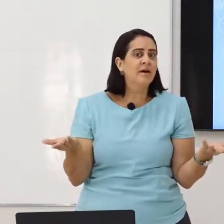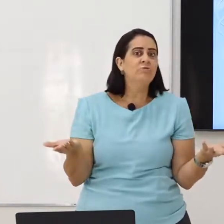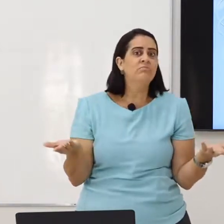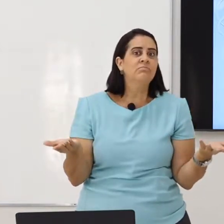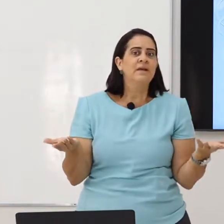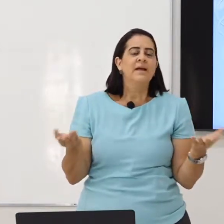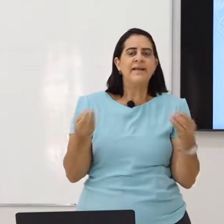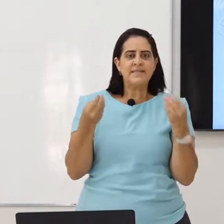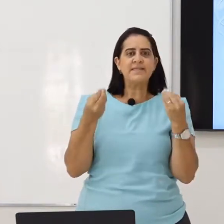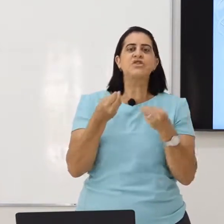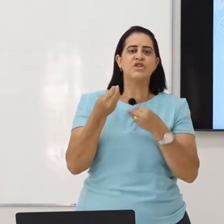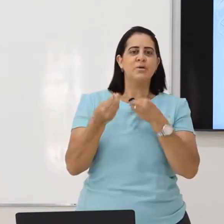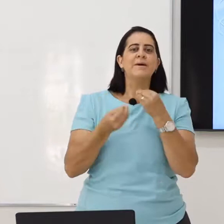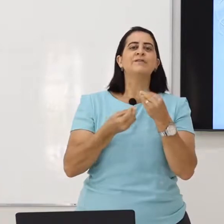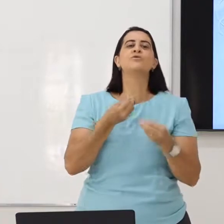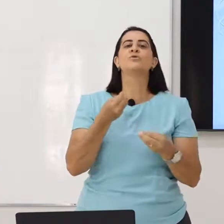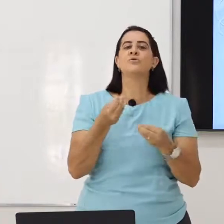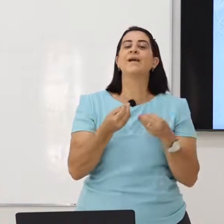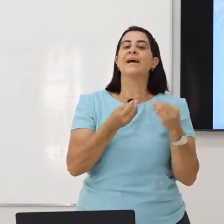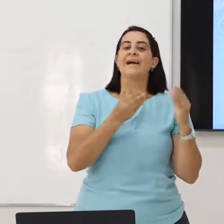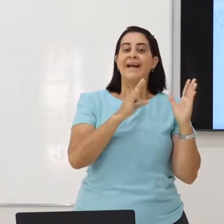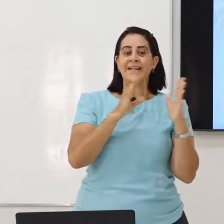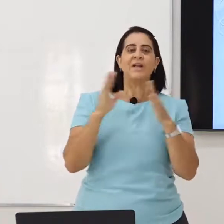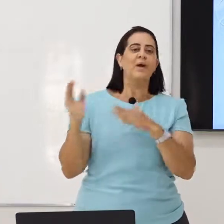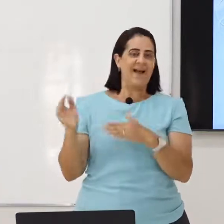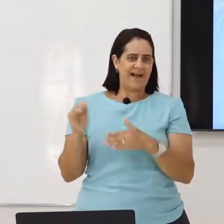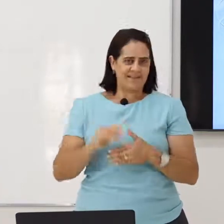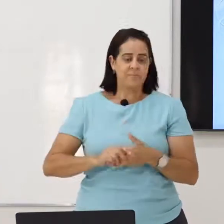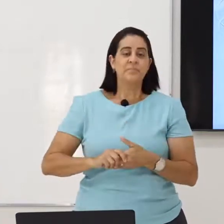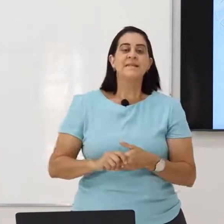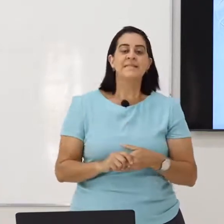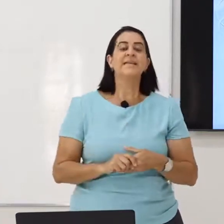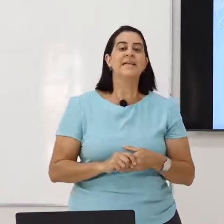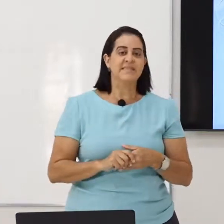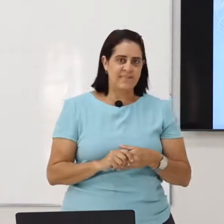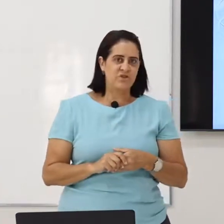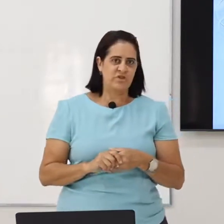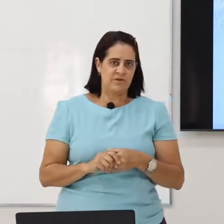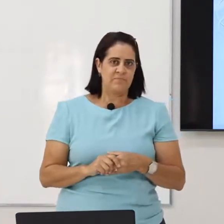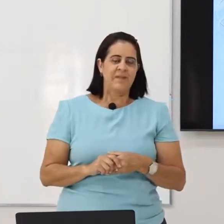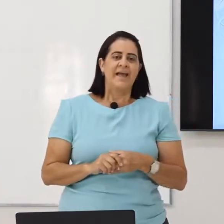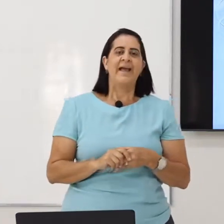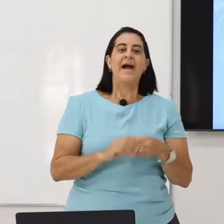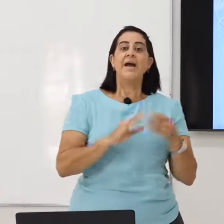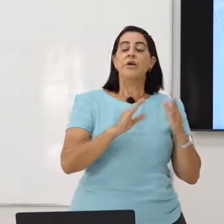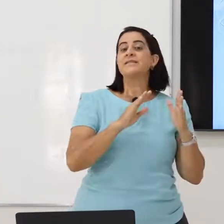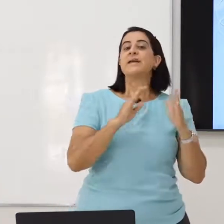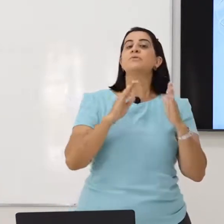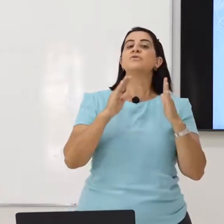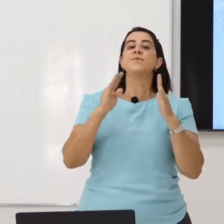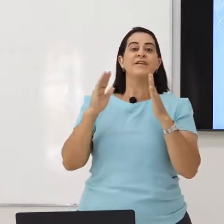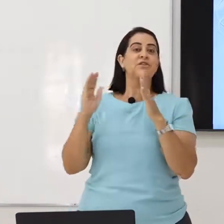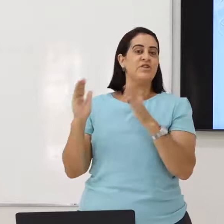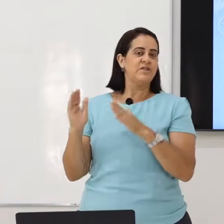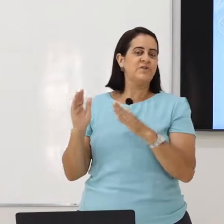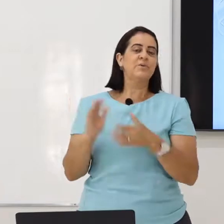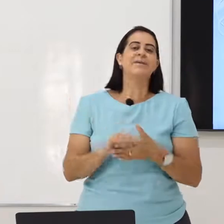não. Existe uma estrutura catalogada? Sim, existe. Nós temos um registro